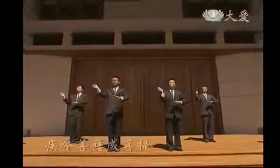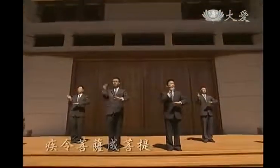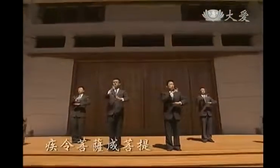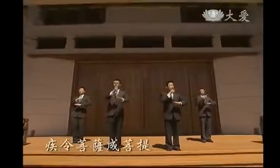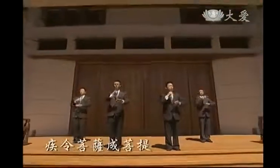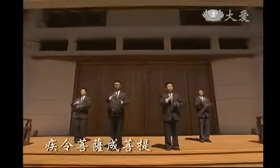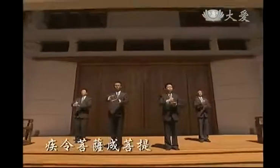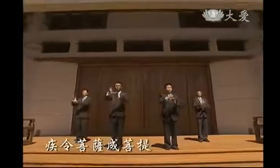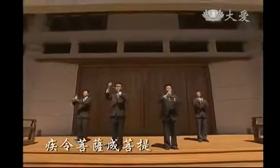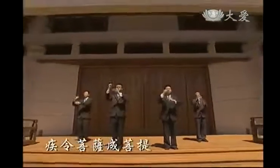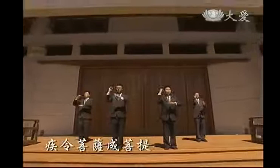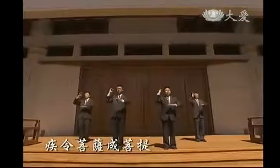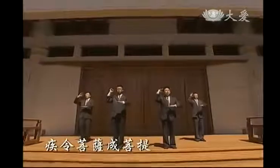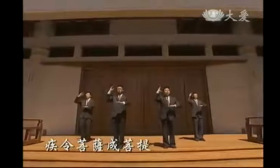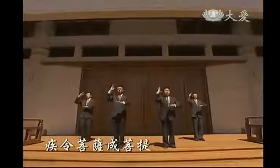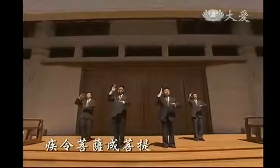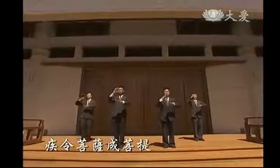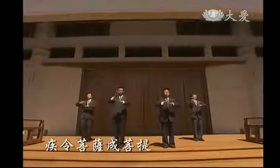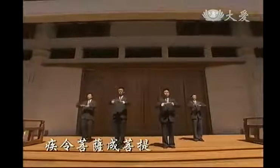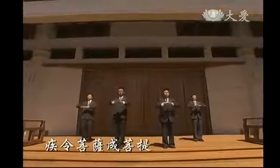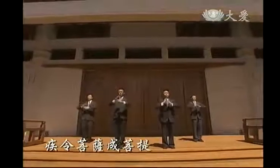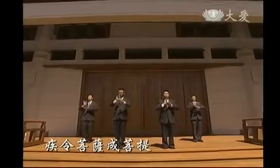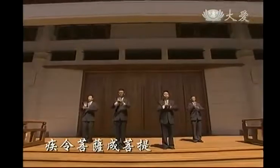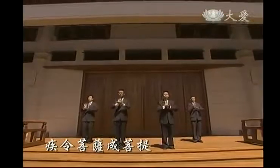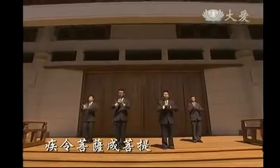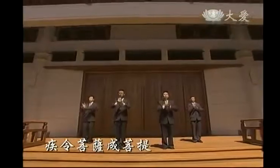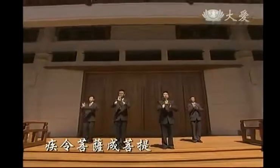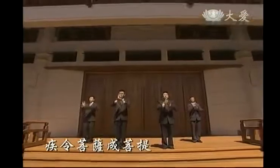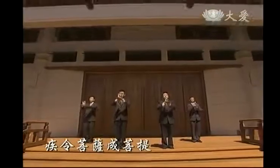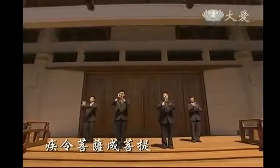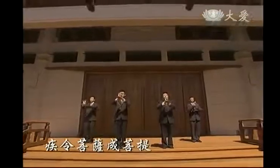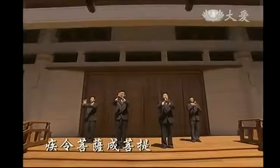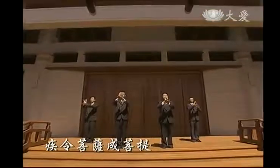即令菩萨成菩提。